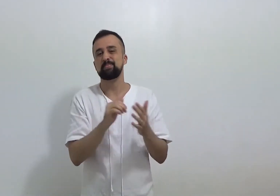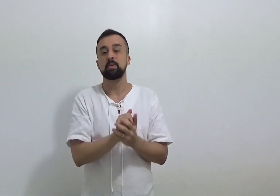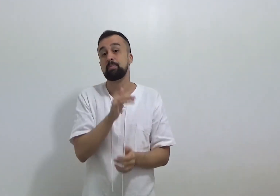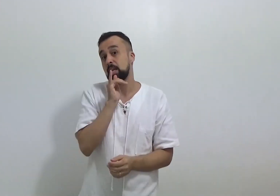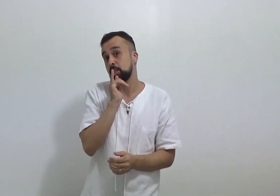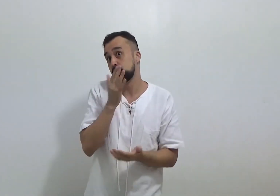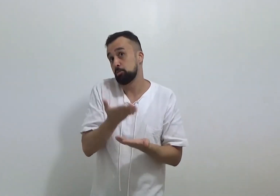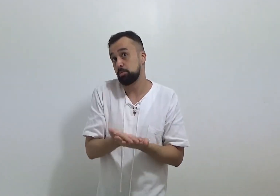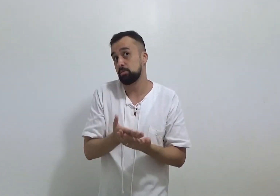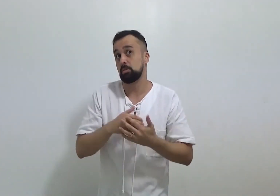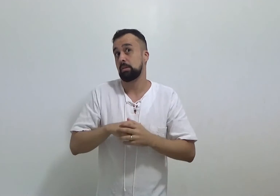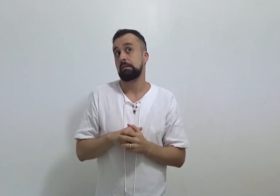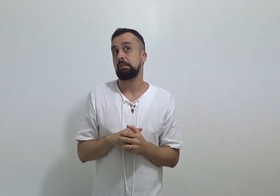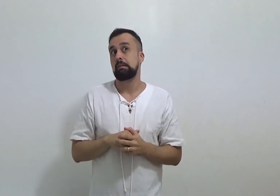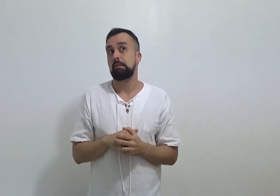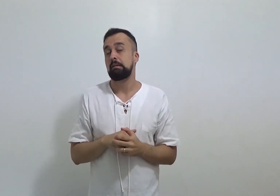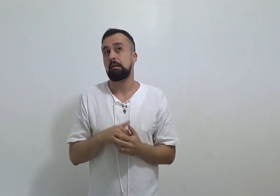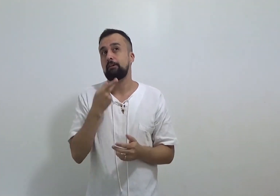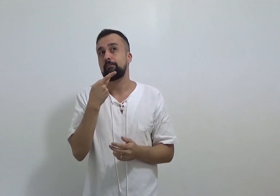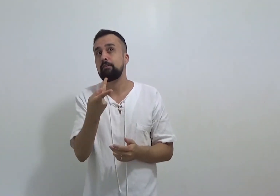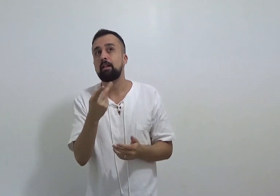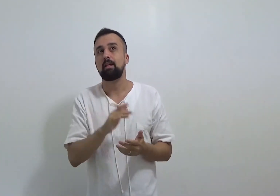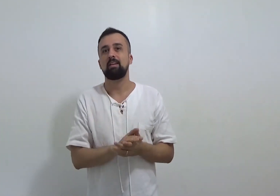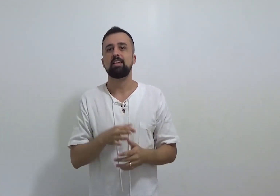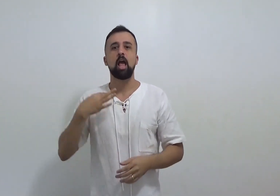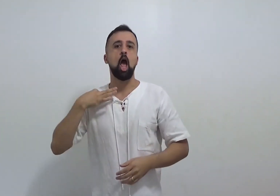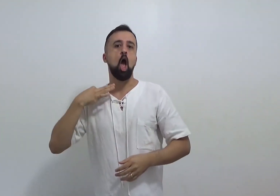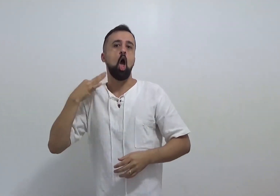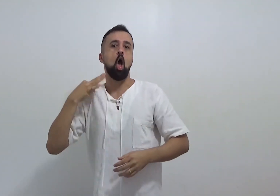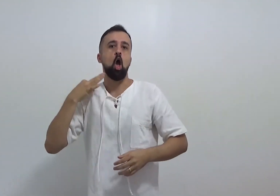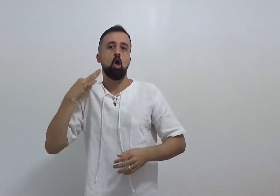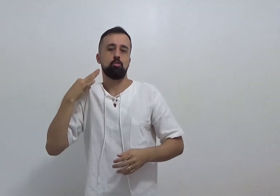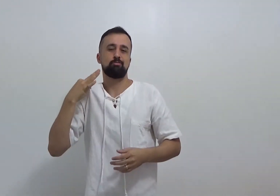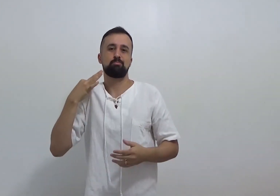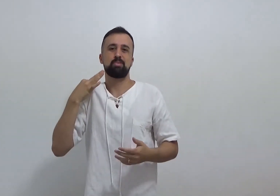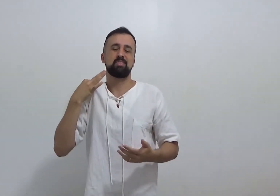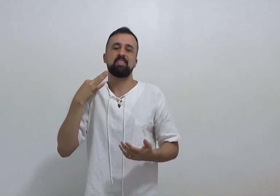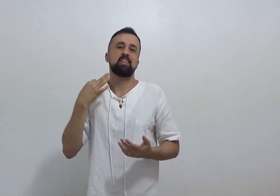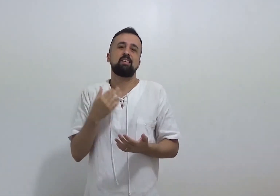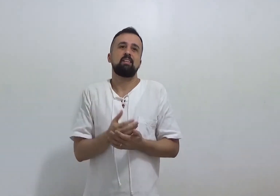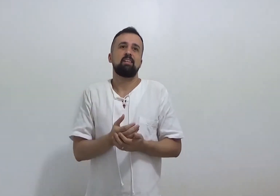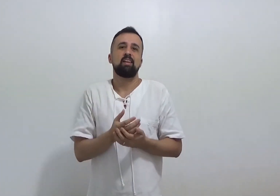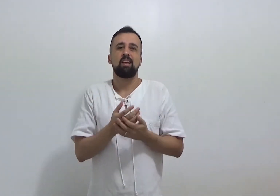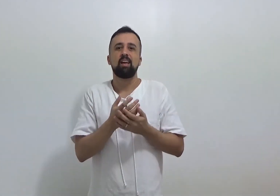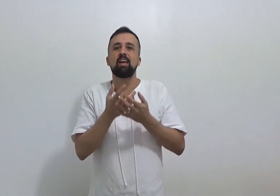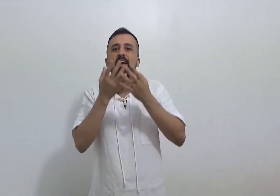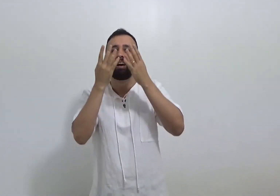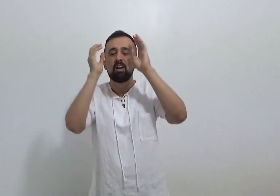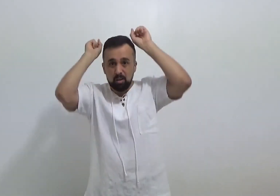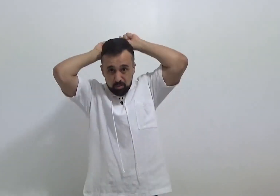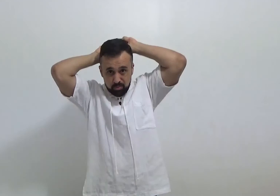mitos também, como, por exemplo, dizer que as vestimentas indígenas, tais